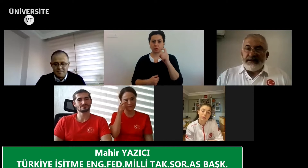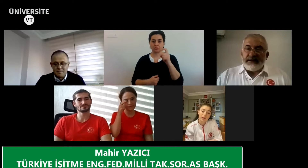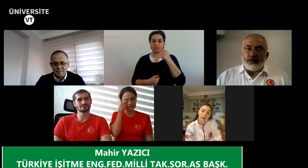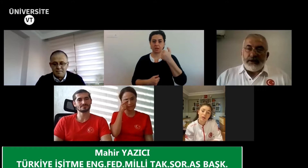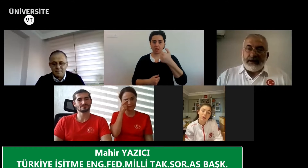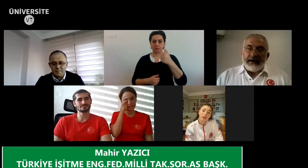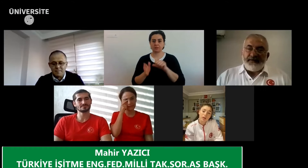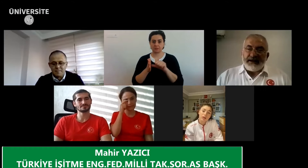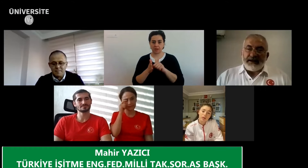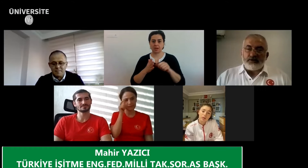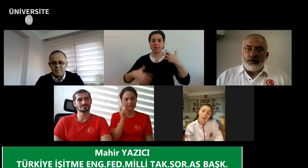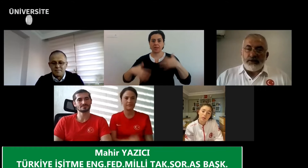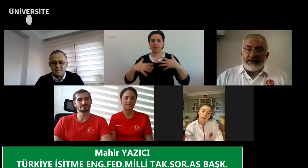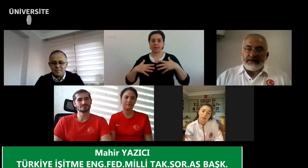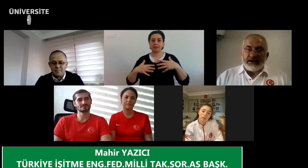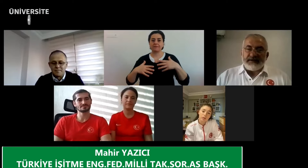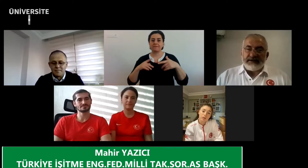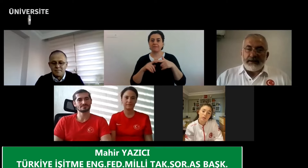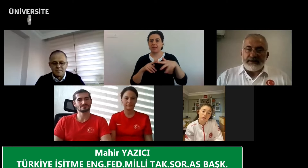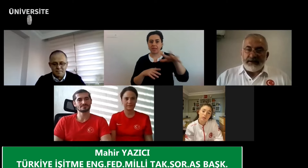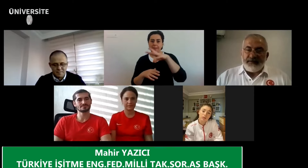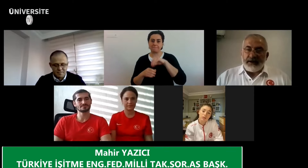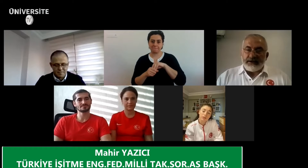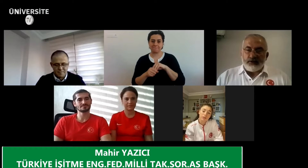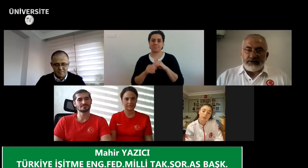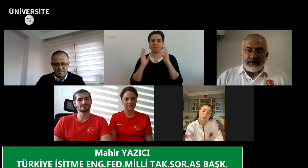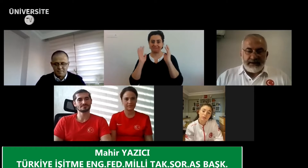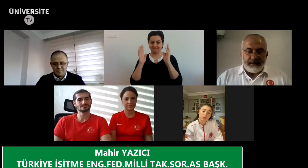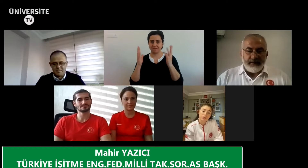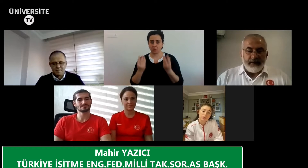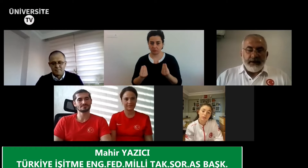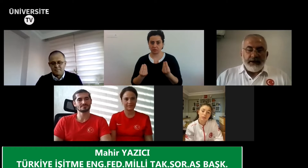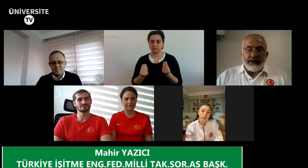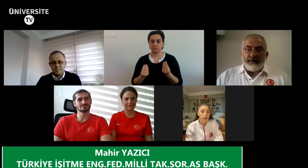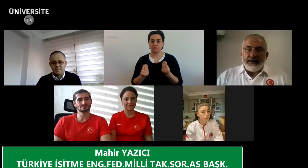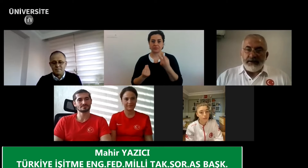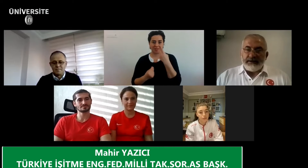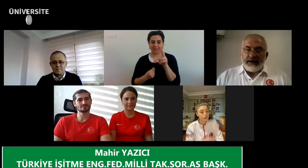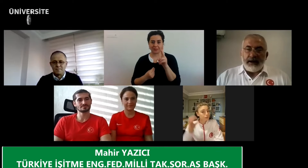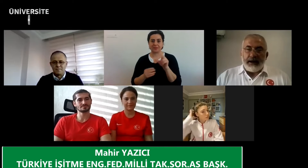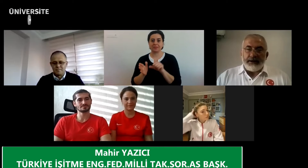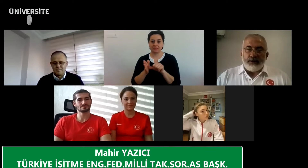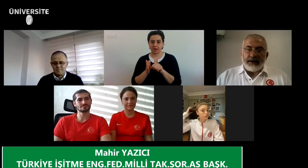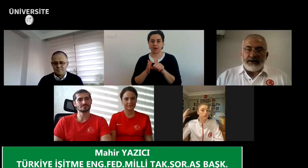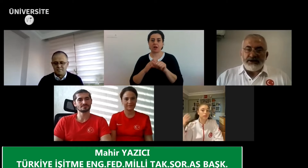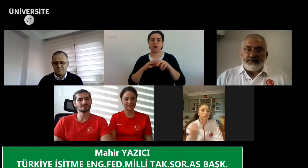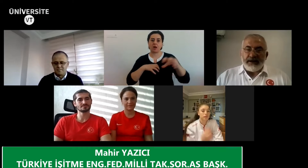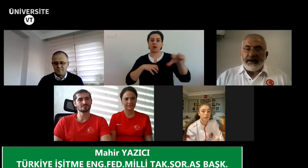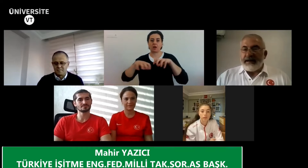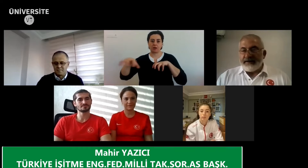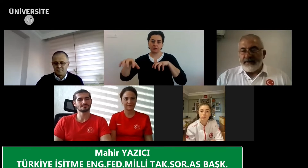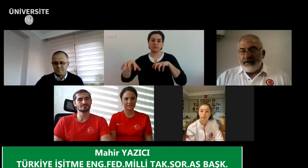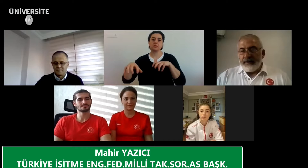1996 yılında bütün engelli federasyonları çatısı altında faaliyet gösterirken 2000 yılında ayrı olarak